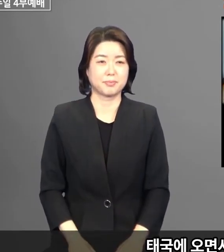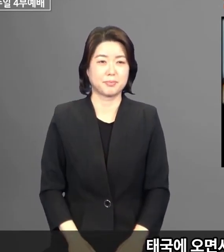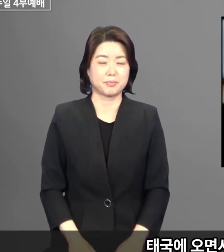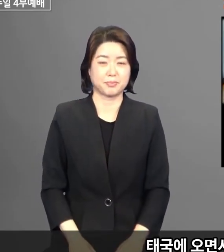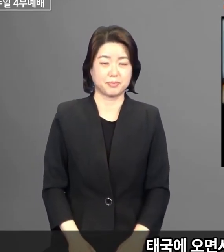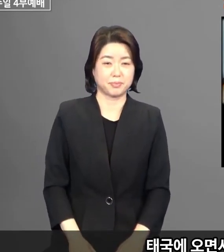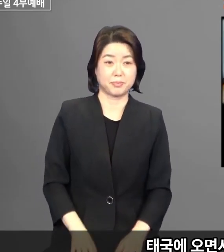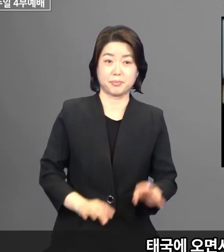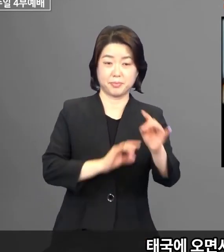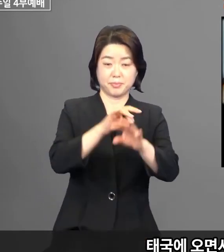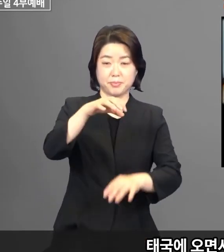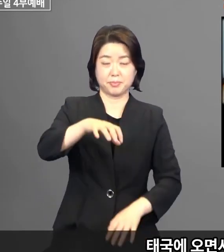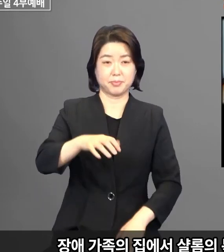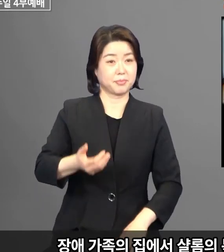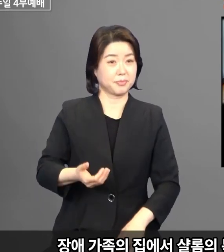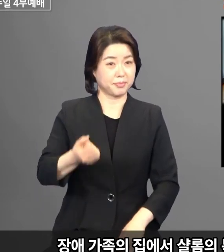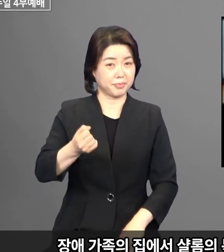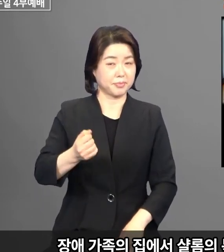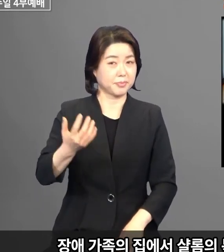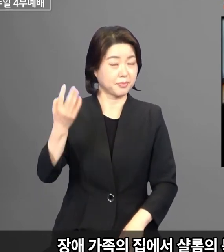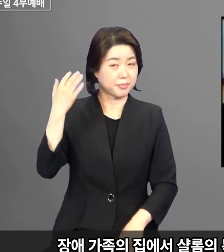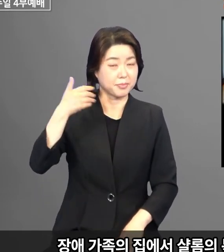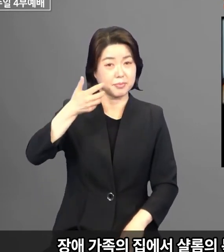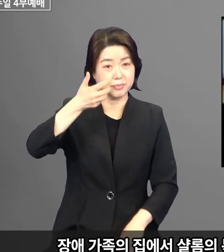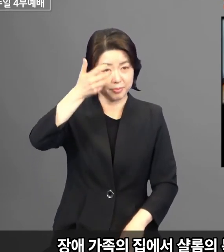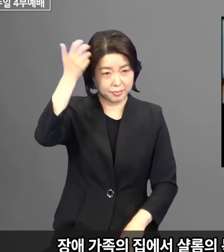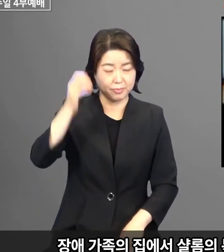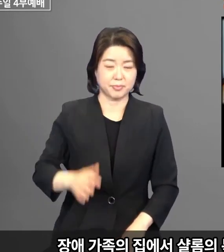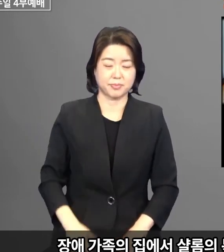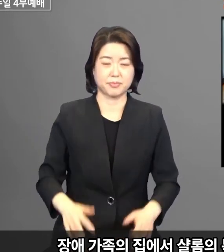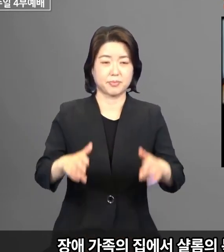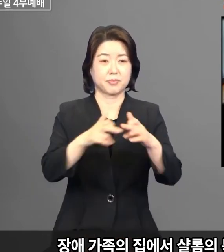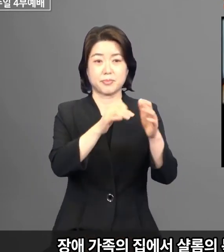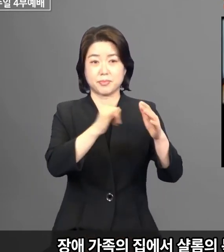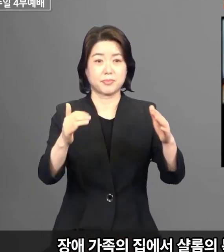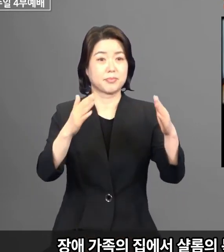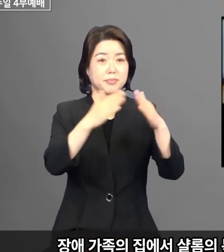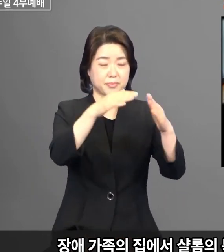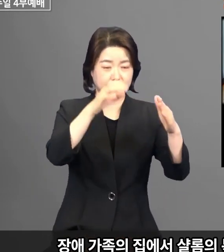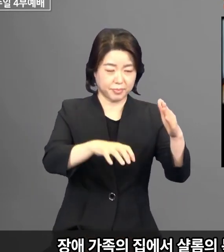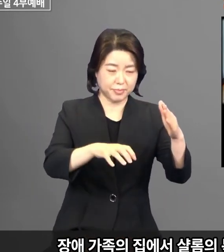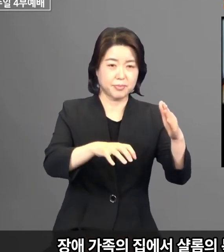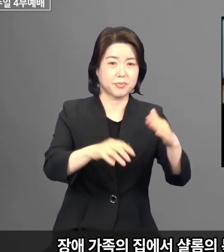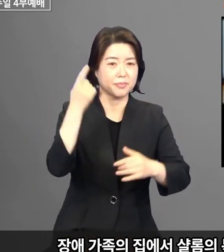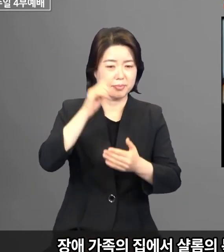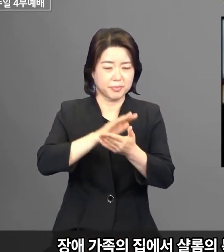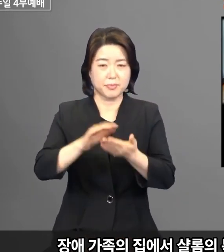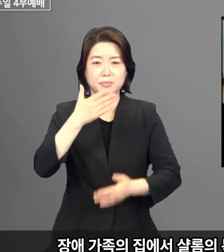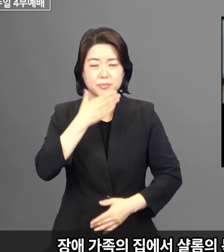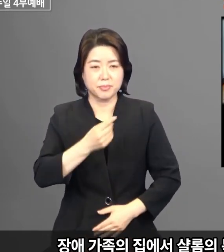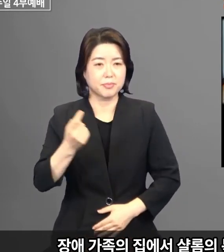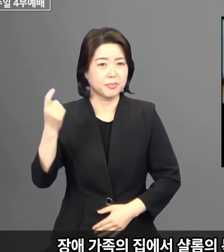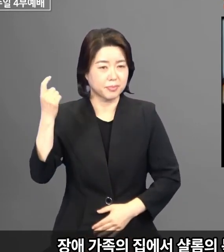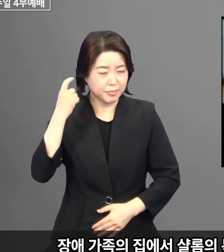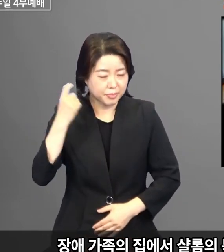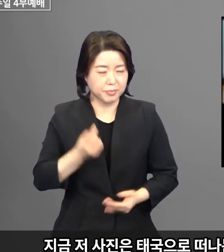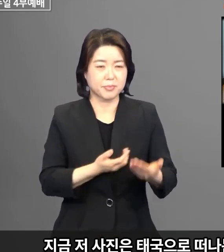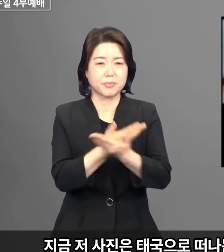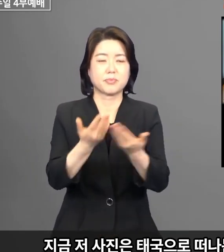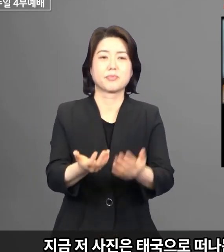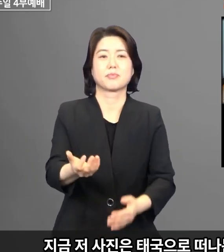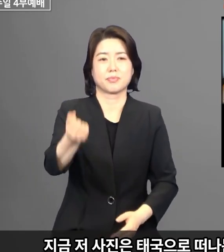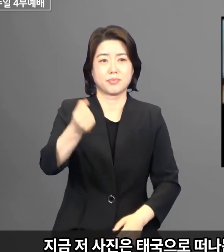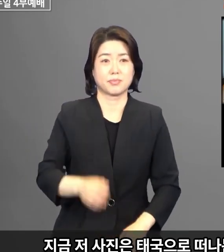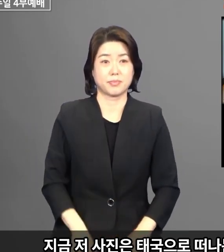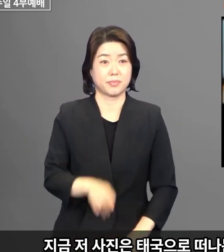태국에 오면서 가졌던 꿈은 장애 가족의 집에서 샬롬의 복을 누리고 나누는 것입니다. 지금